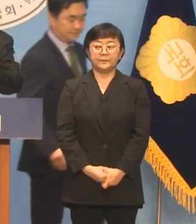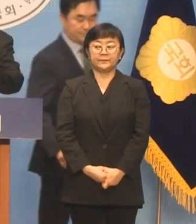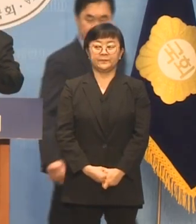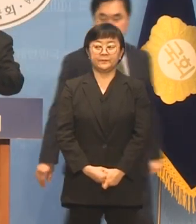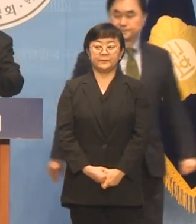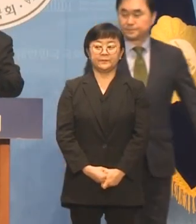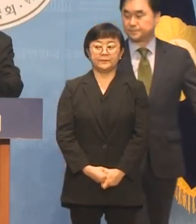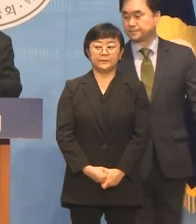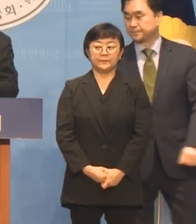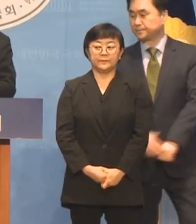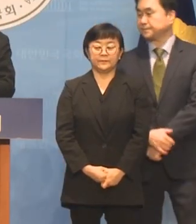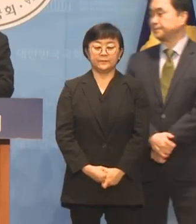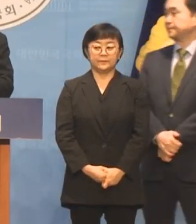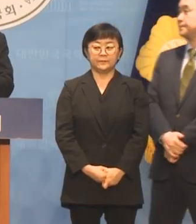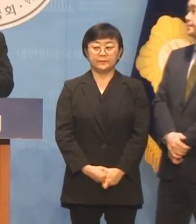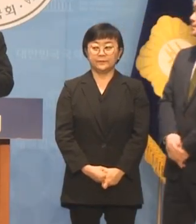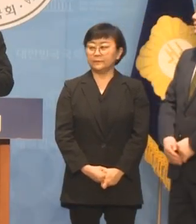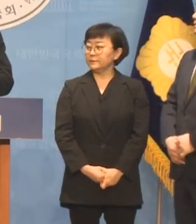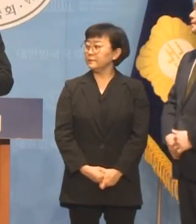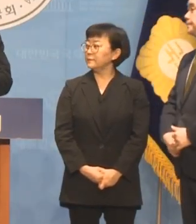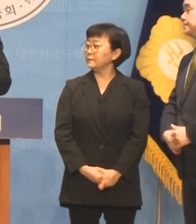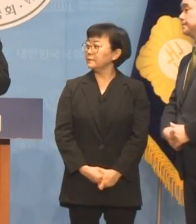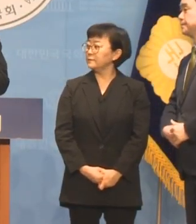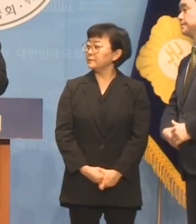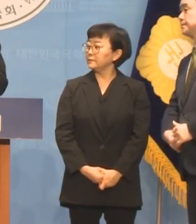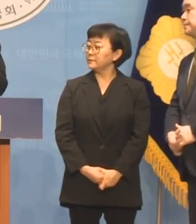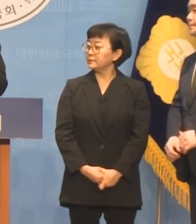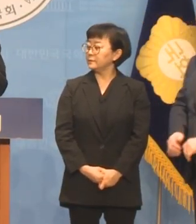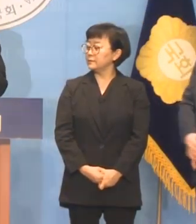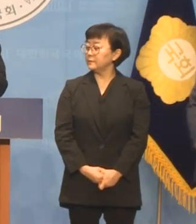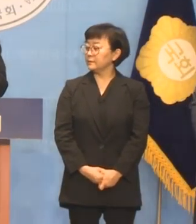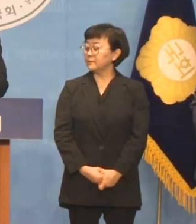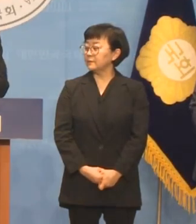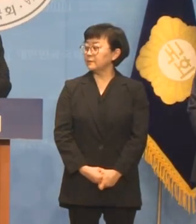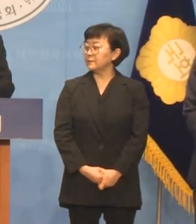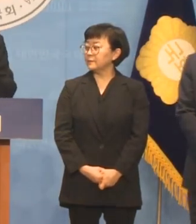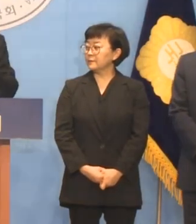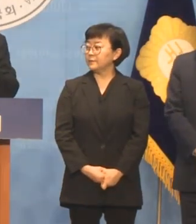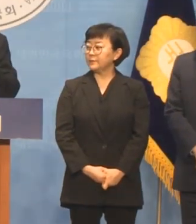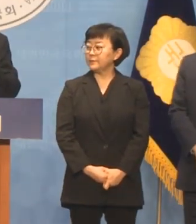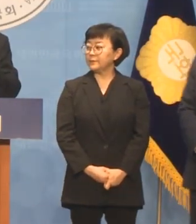네. 요거 뽑혀도 괜찮나?